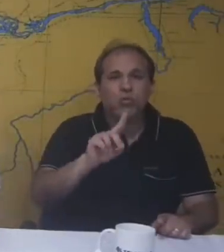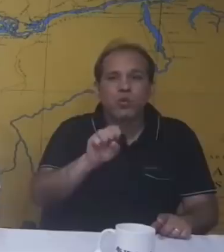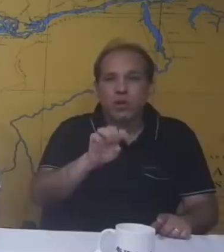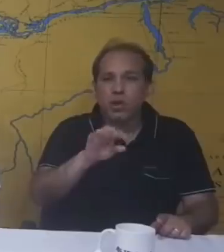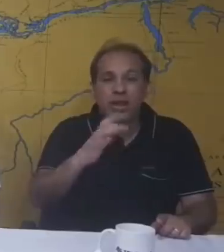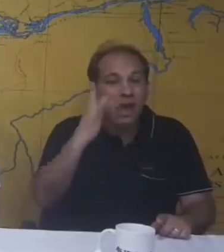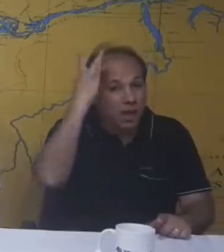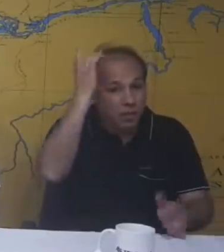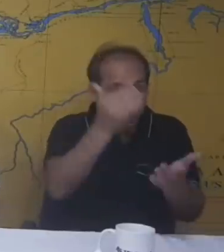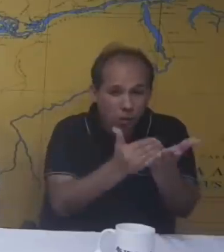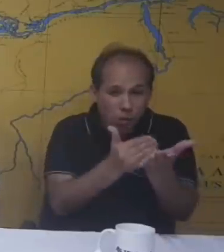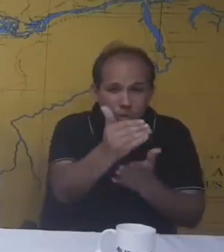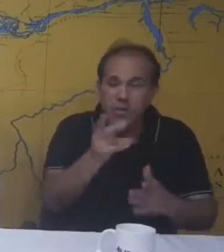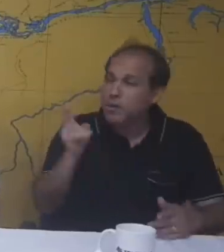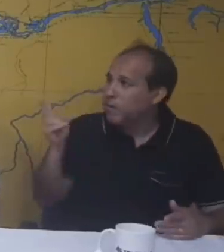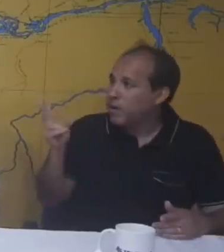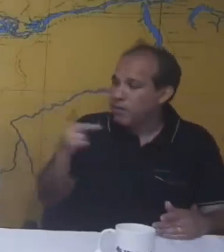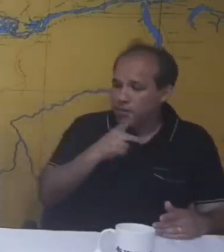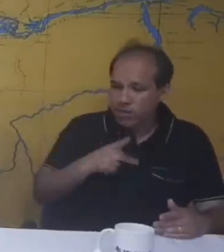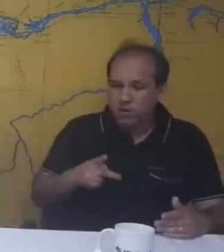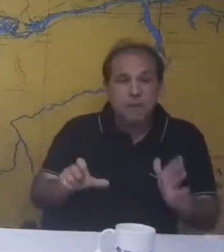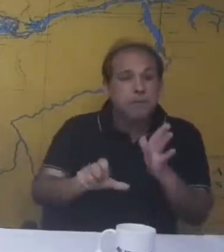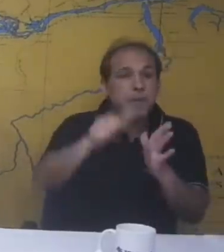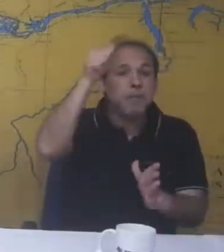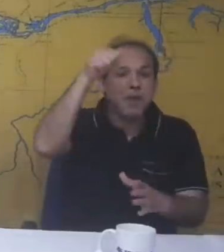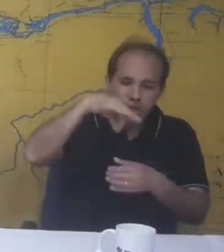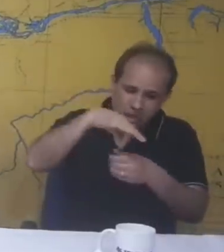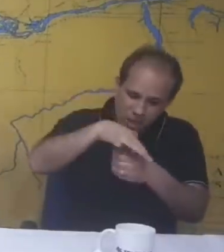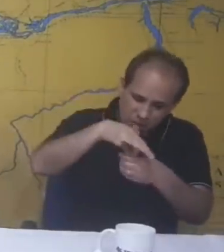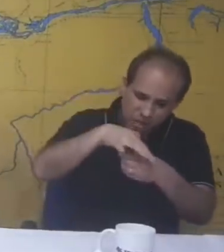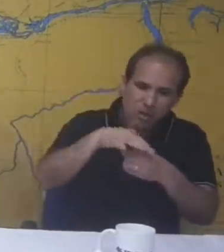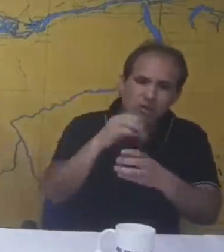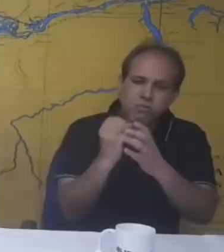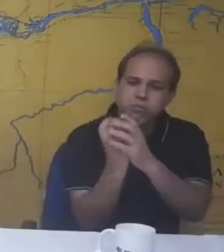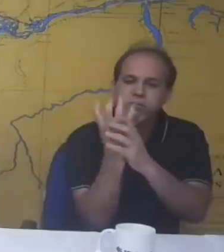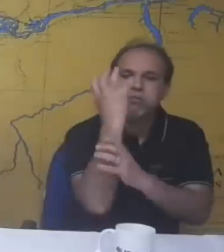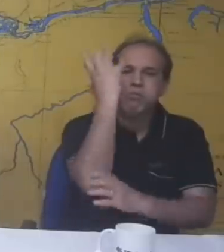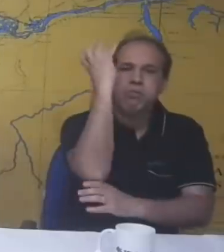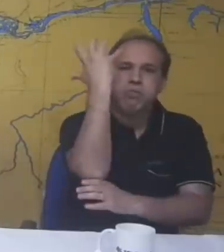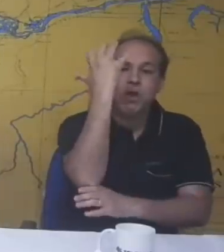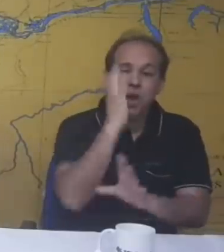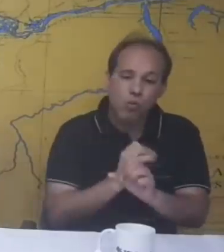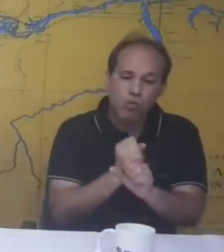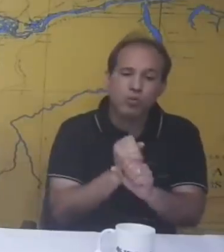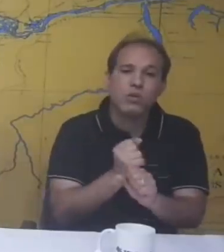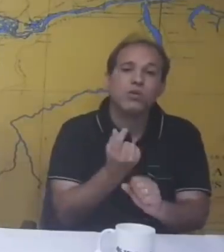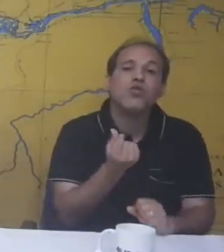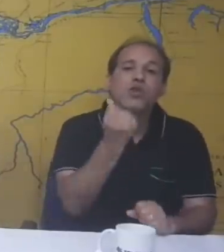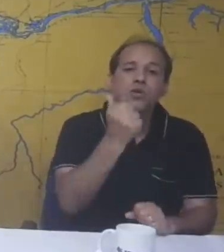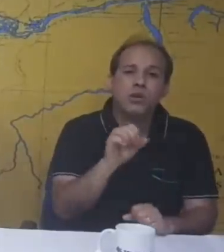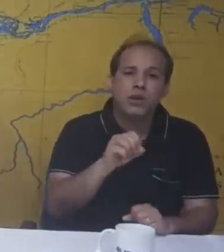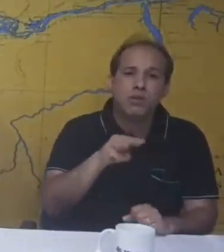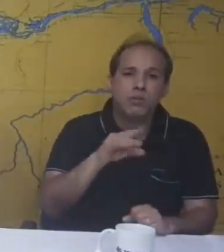E amanhã começa, o senhor planta a primeira árvore, que são 10 milhões, com o fundo da Caixa